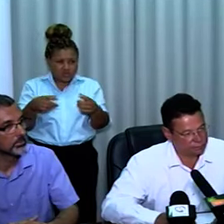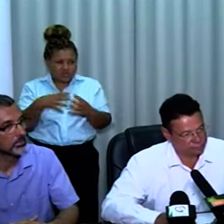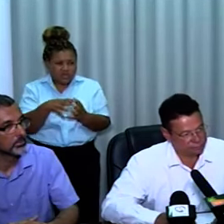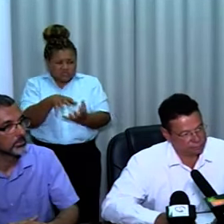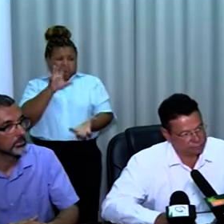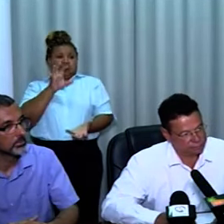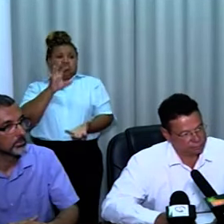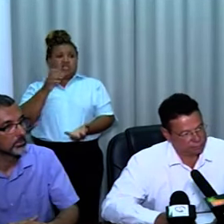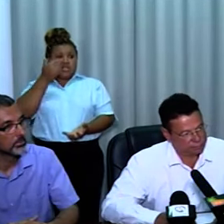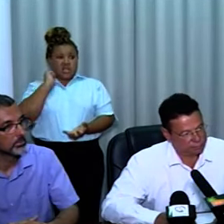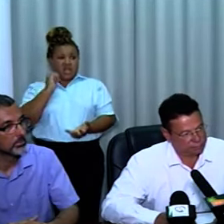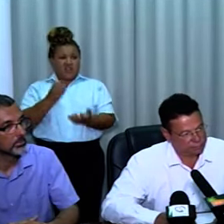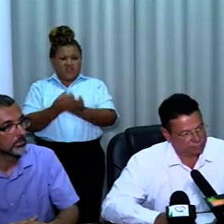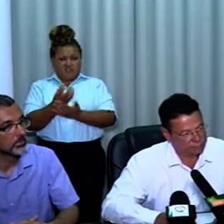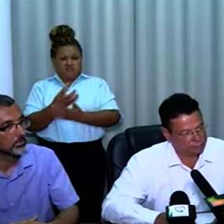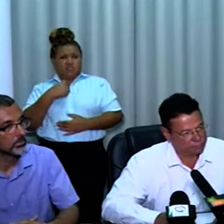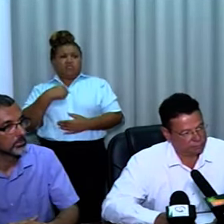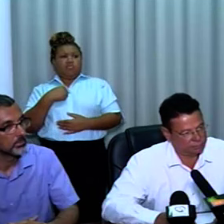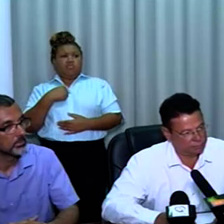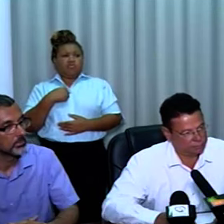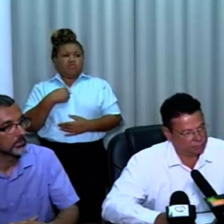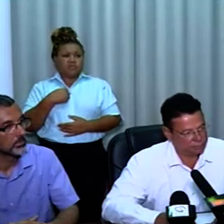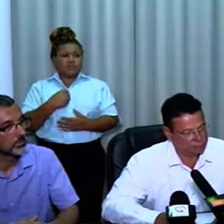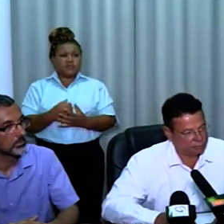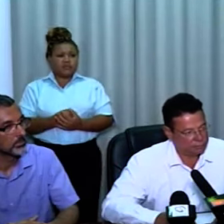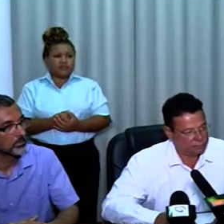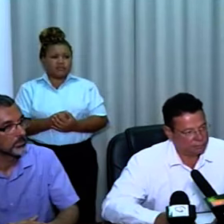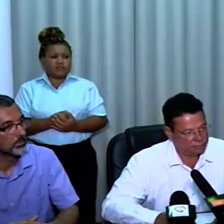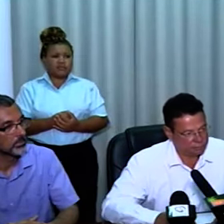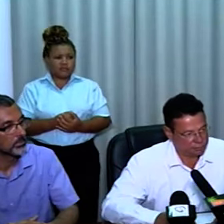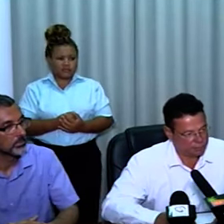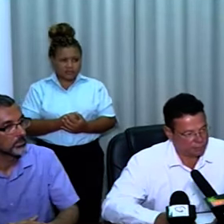d'une fois, les autres